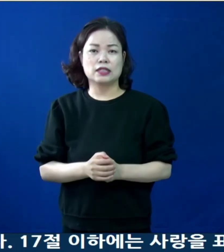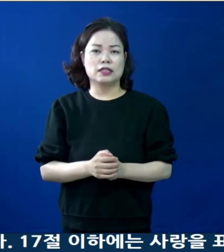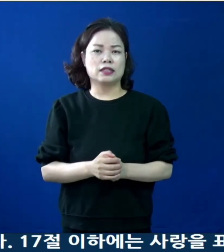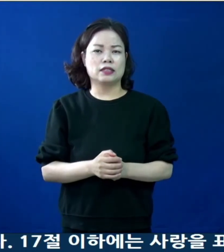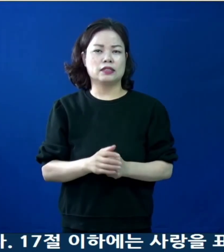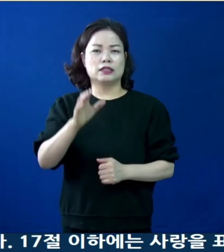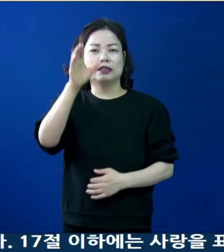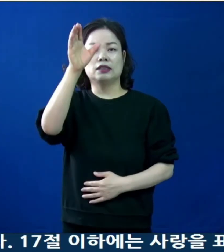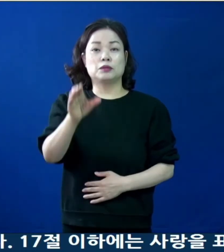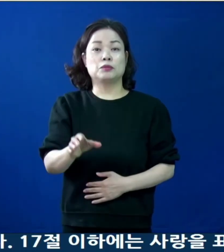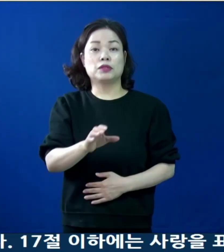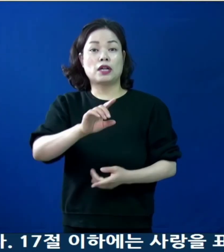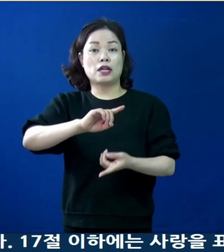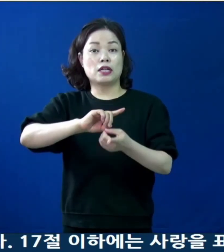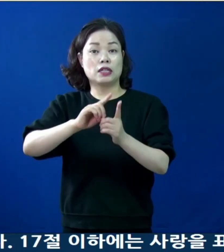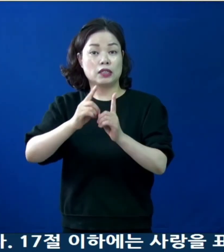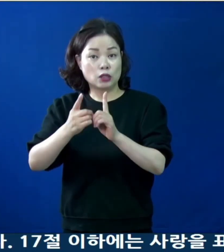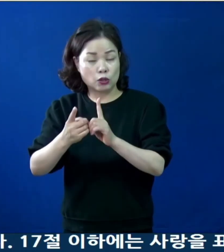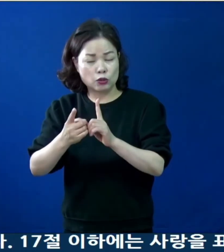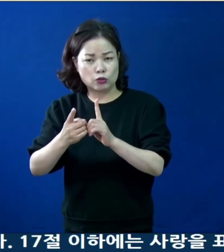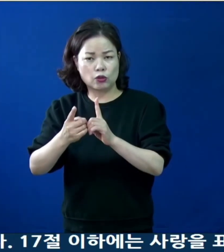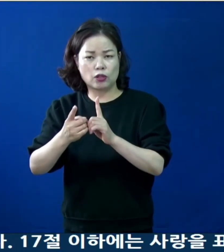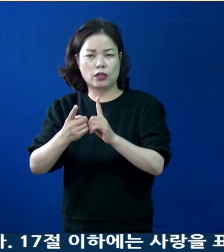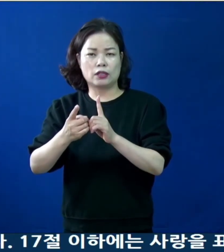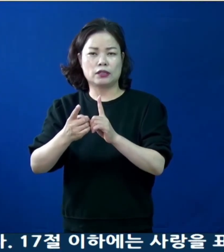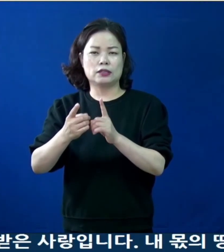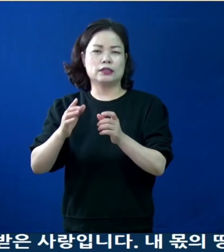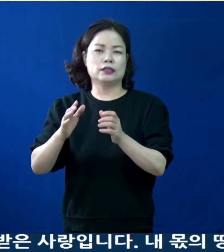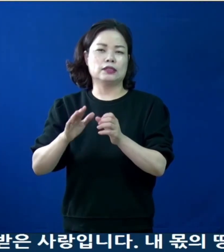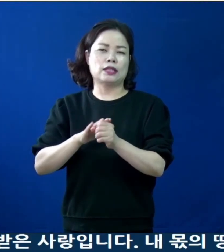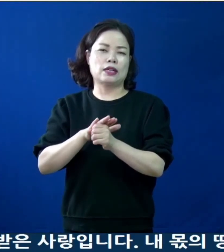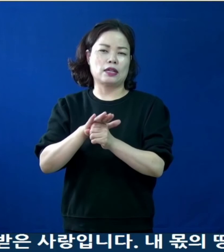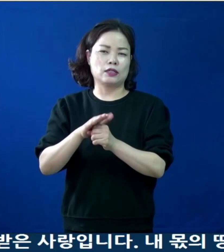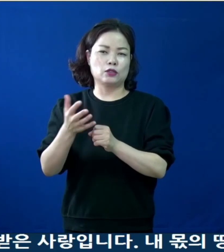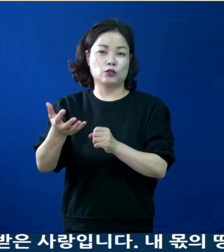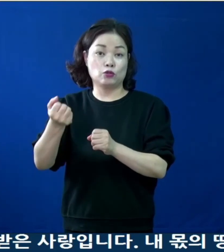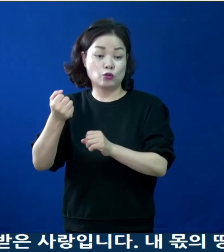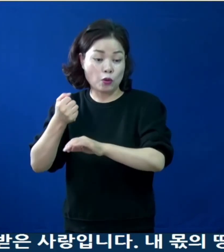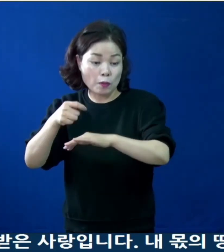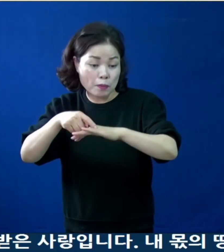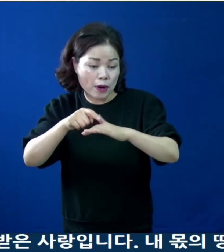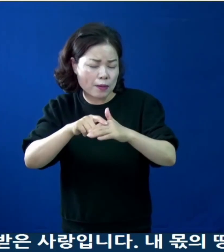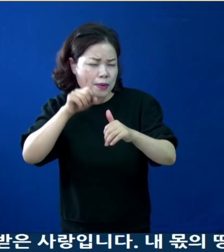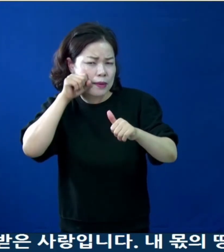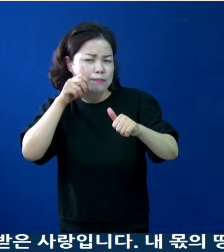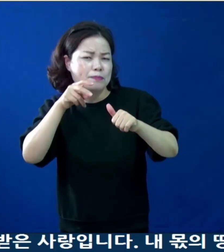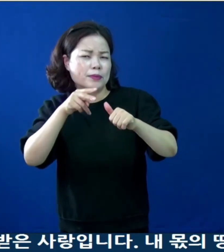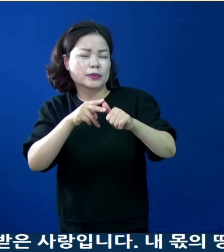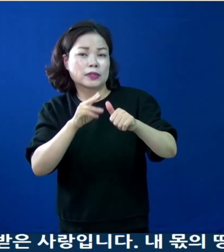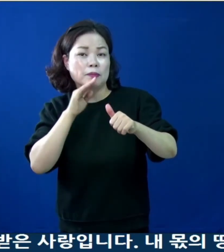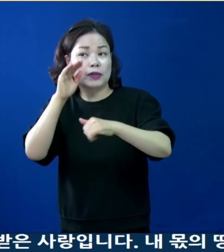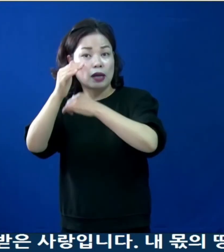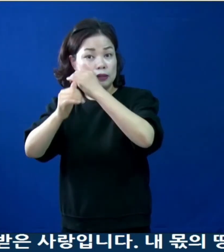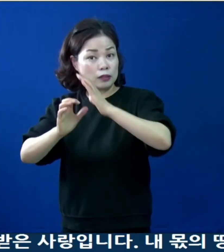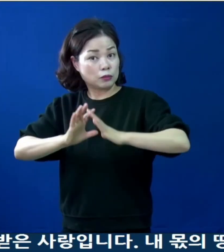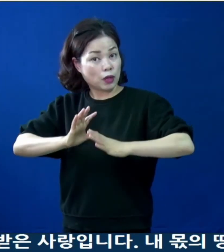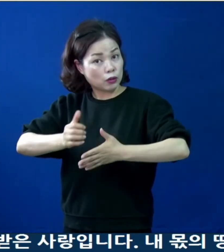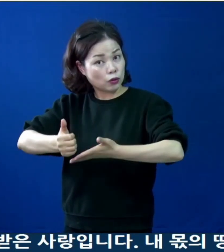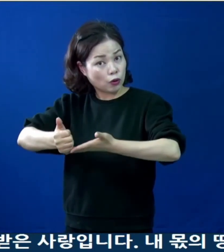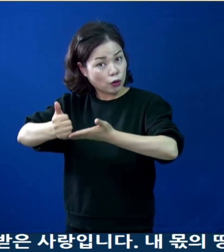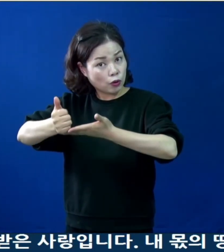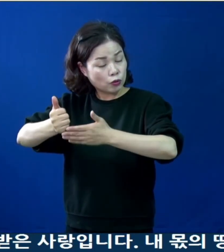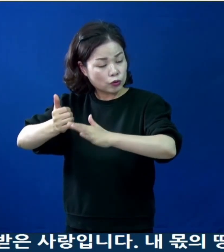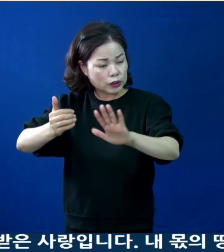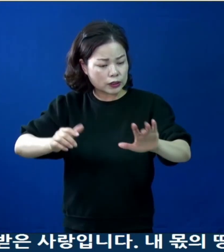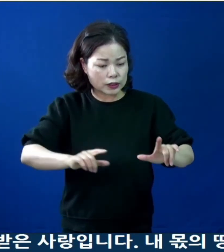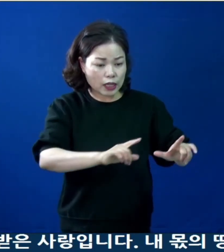바로 그 십자가의 대속, 그 사랑으로 우리가 마음의 할례를 통해 참된 하나님의 경외를 우리의